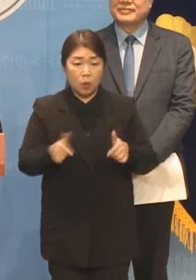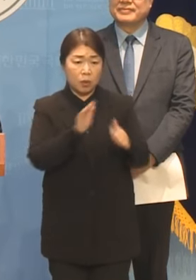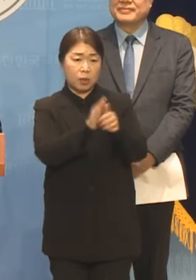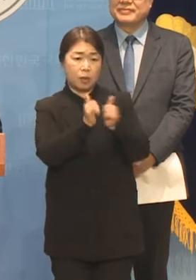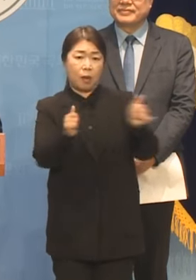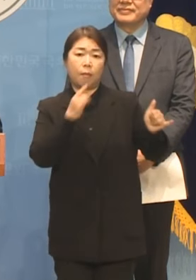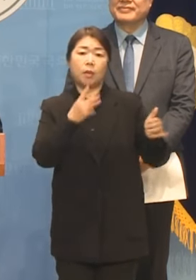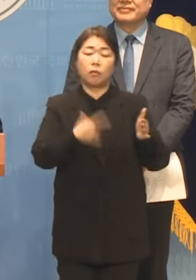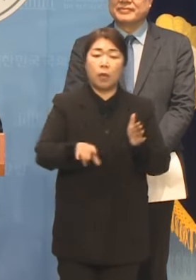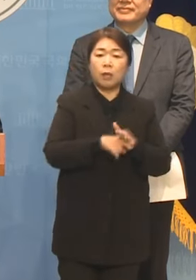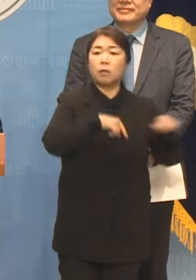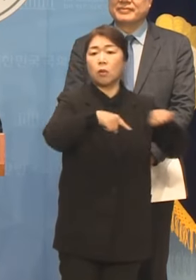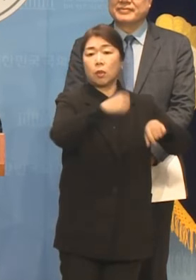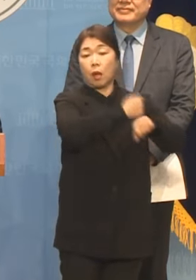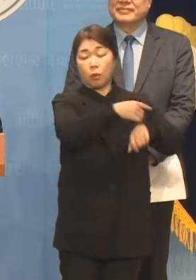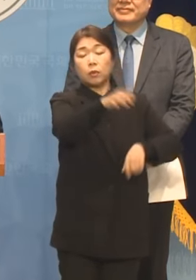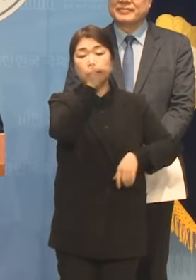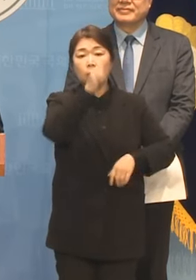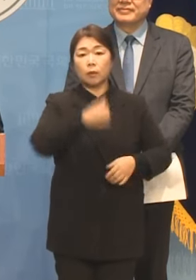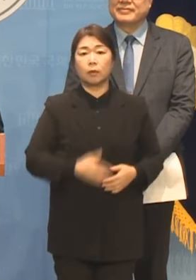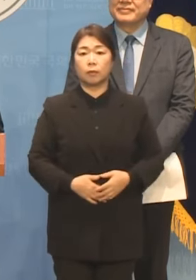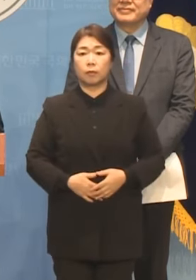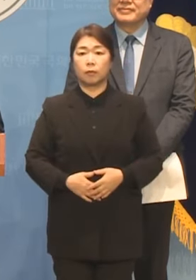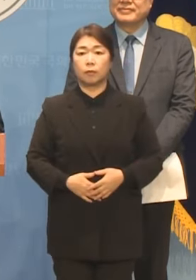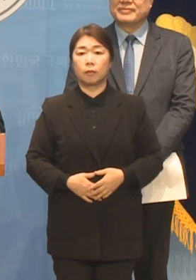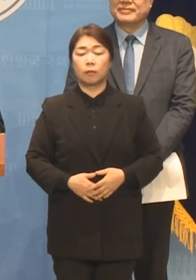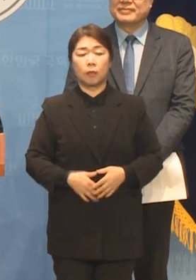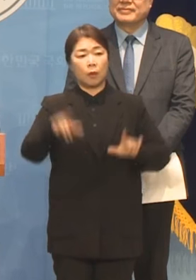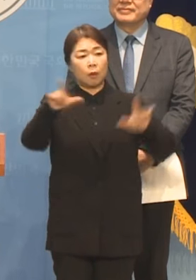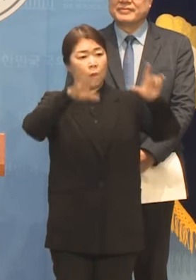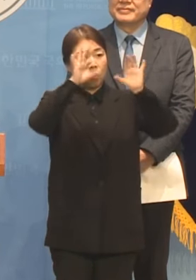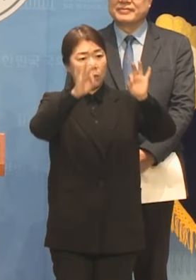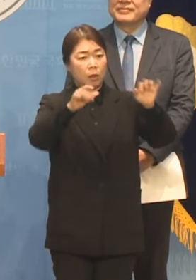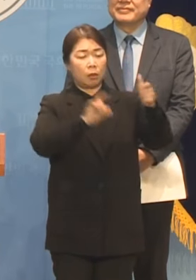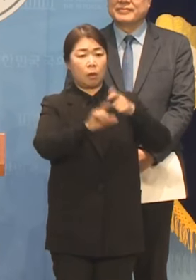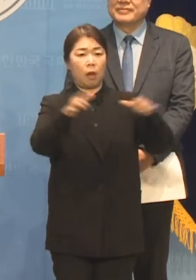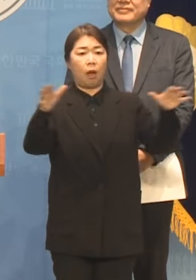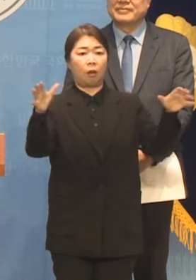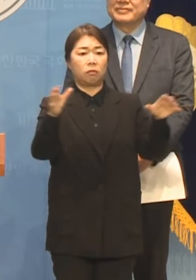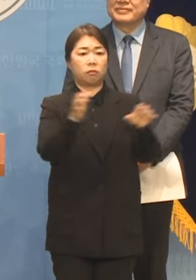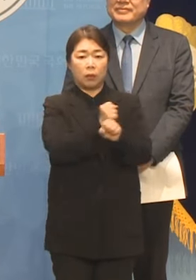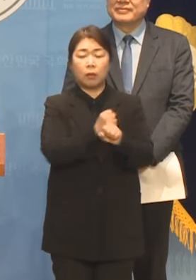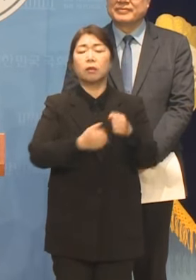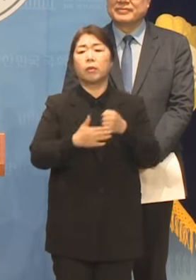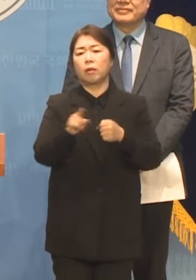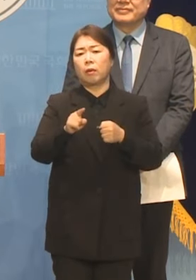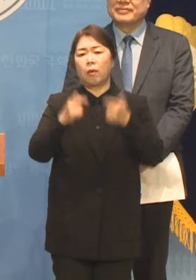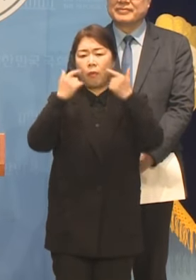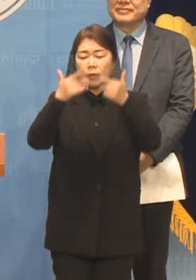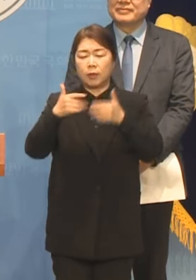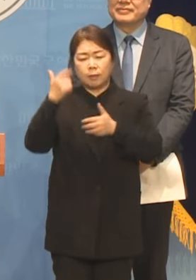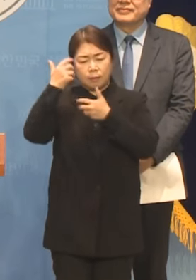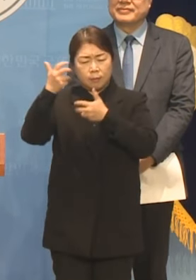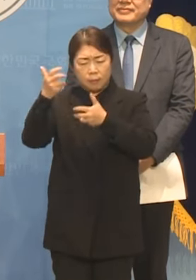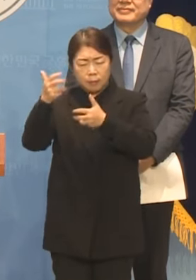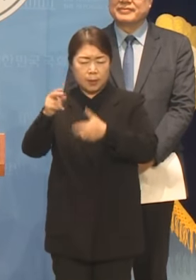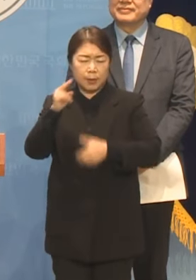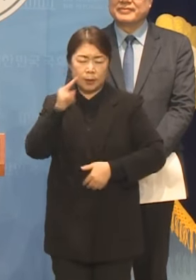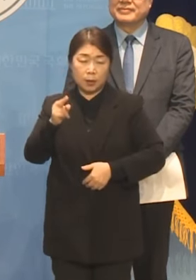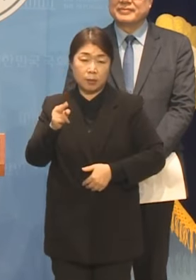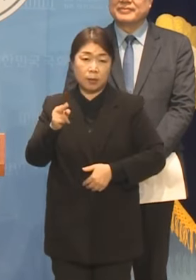정치를 하고 있습니다 지형이 점점 쪼그라들 수밖에 없고 그래서 더 극단화 가는 악순환을